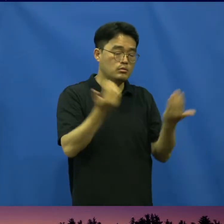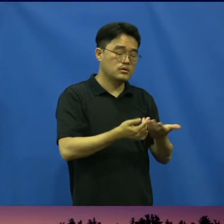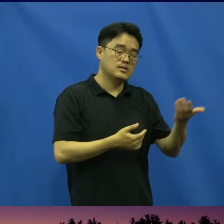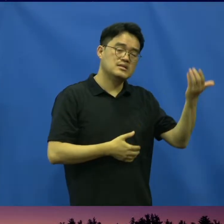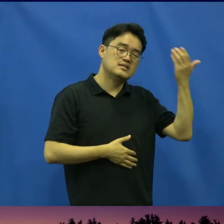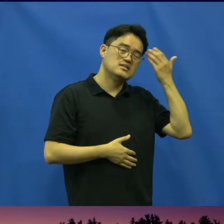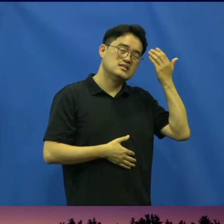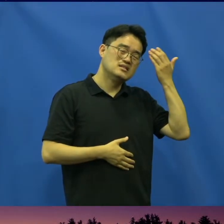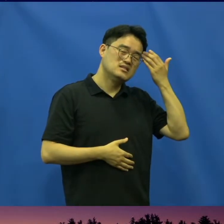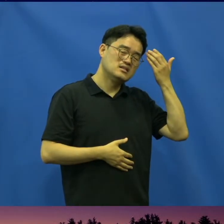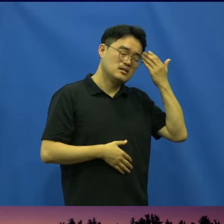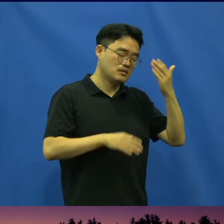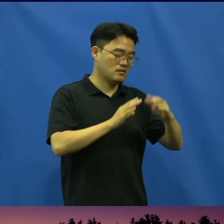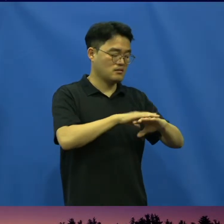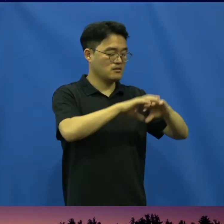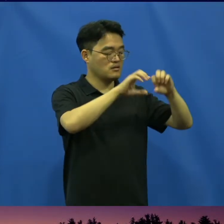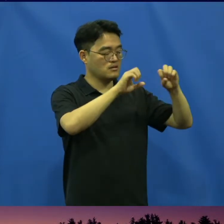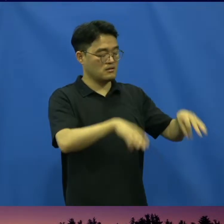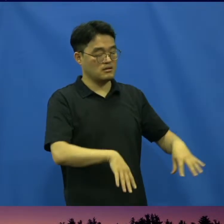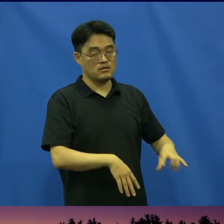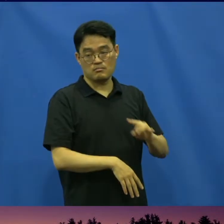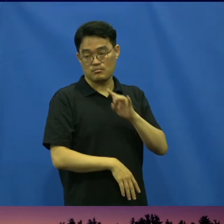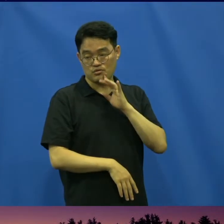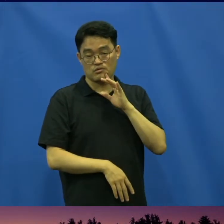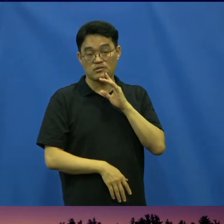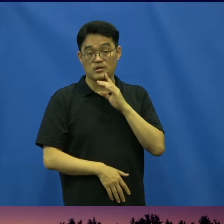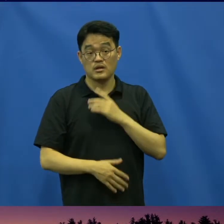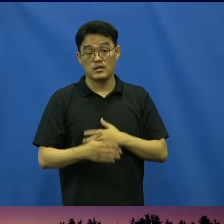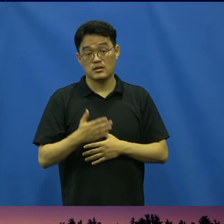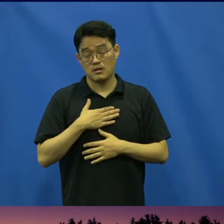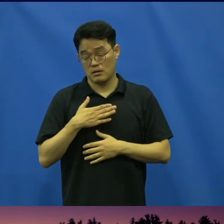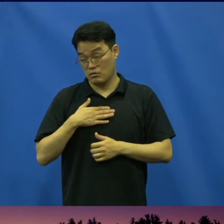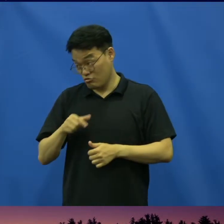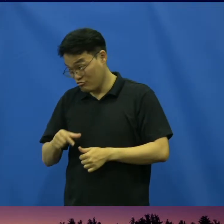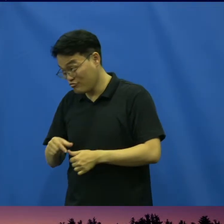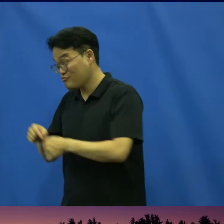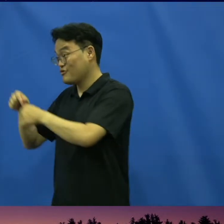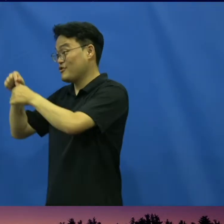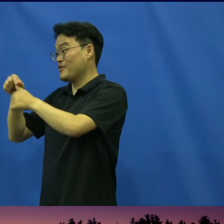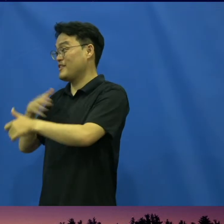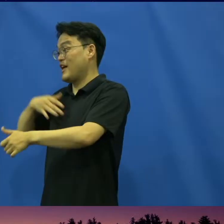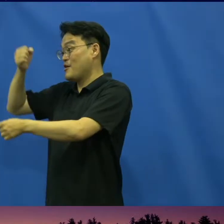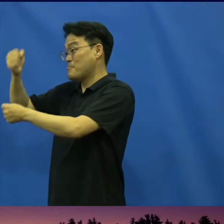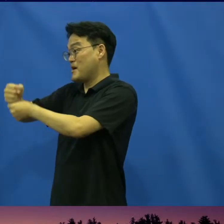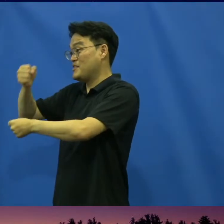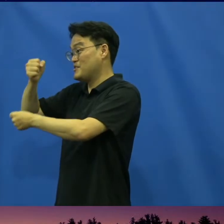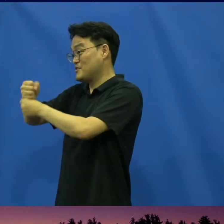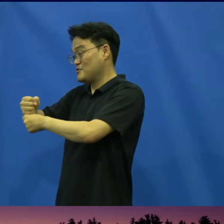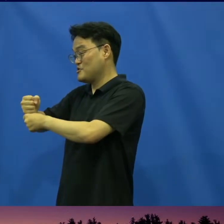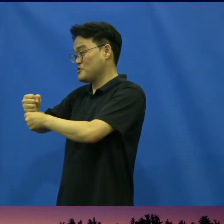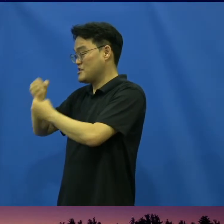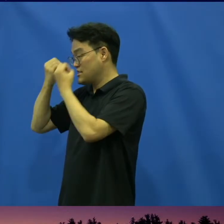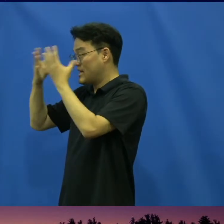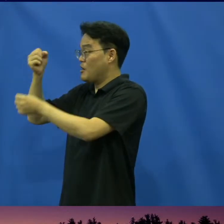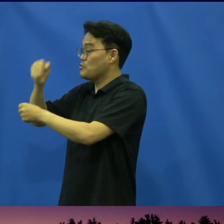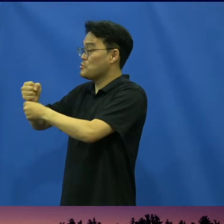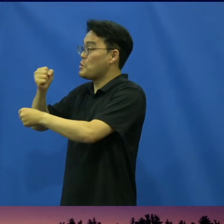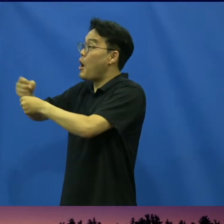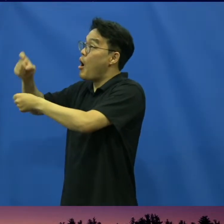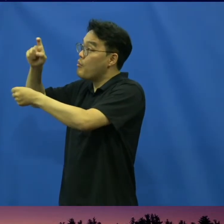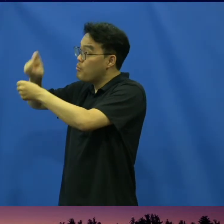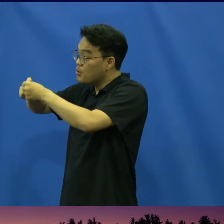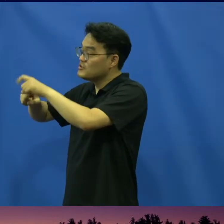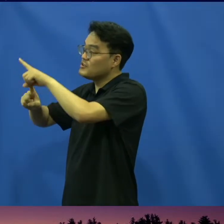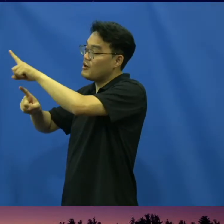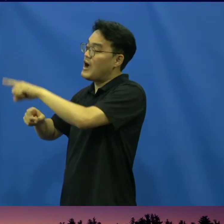나를 만드시고 나를 구원하셨는가에 대한 이 본질적인 해답을 얻지 못하면 공부한 거 의미가 없어요. 공부하고